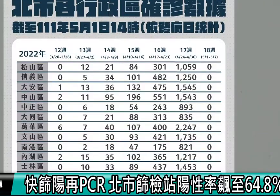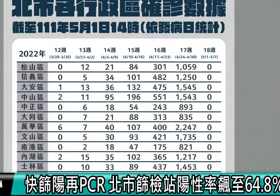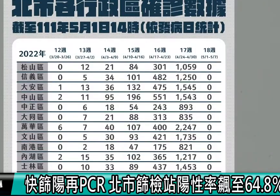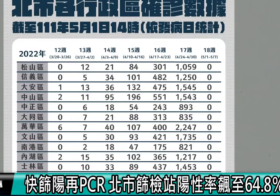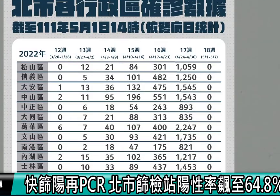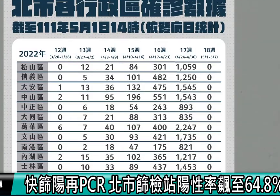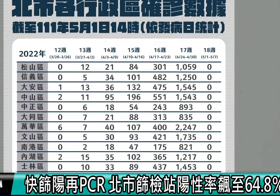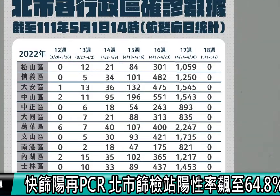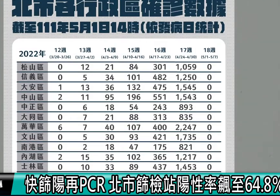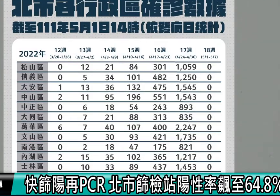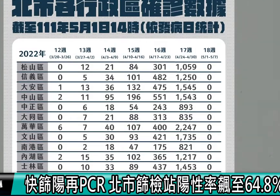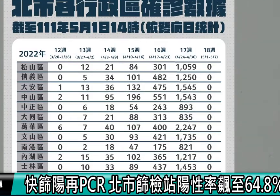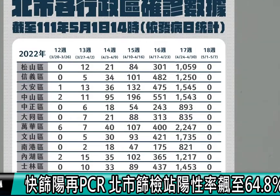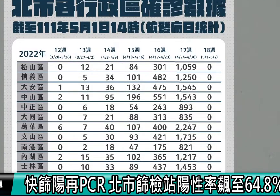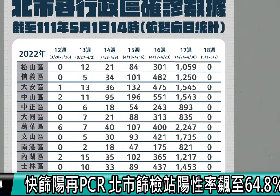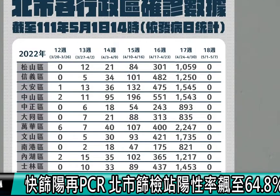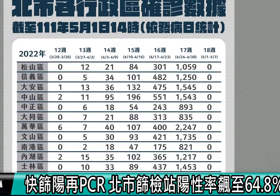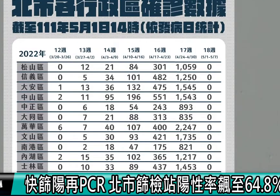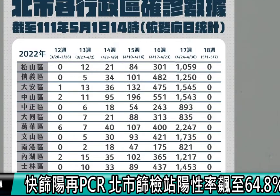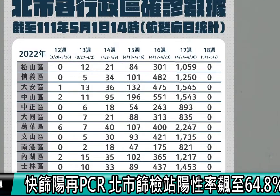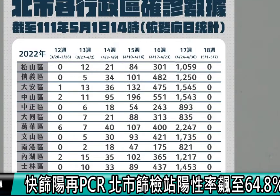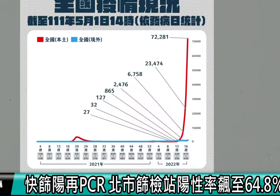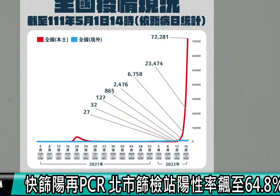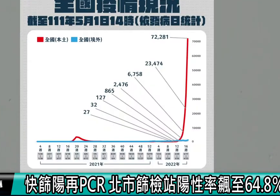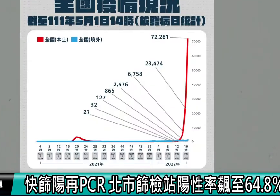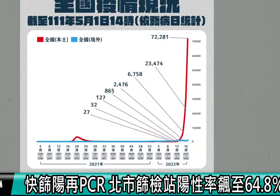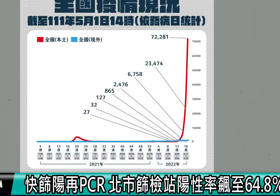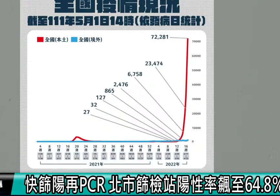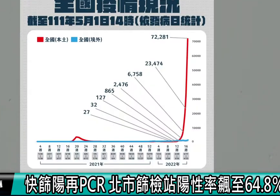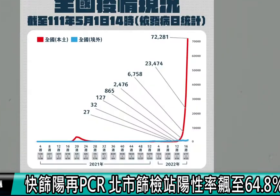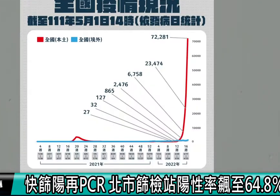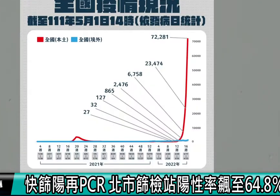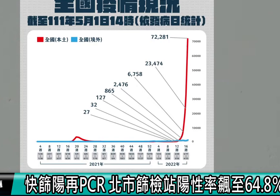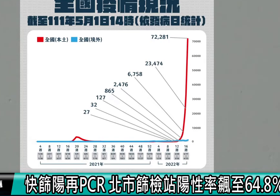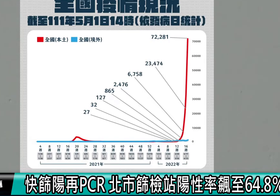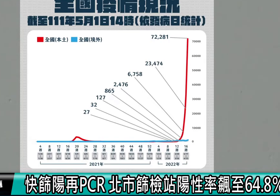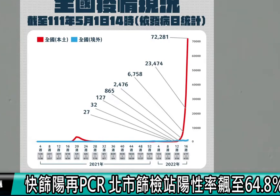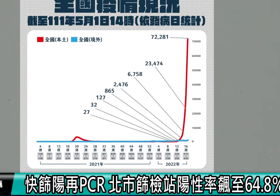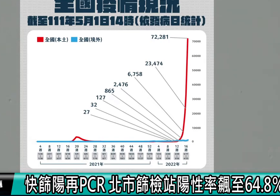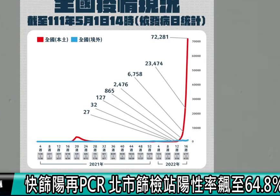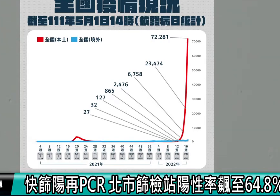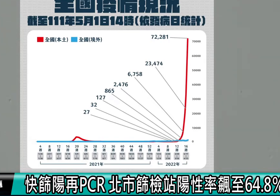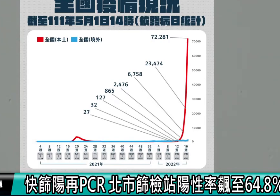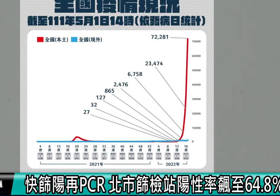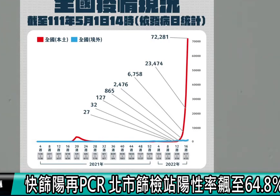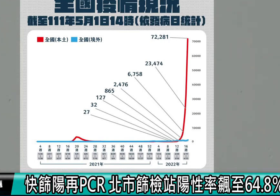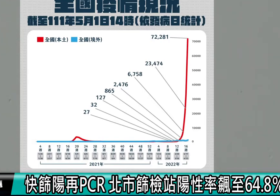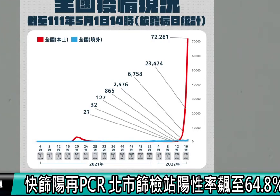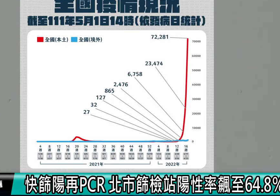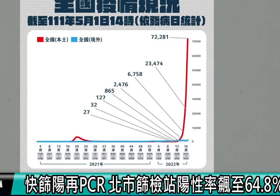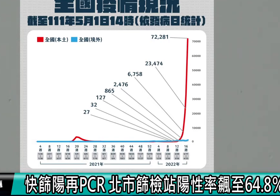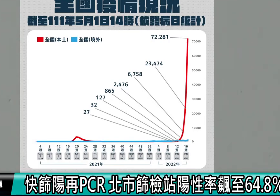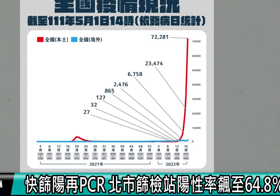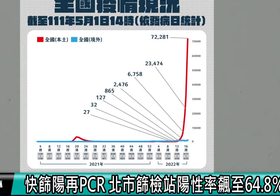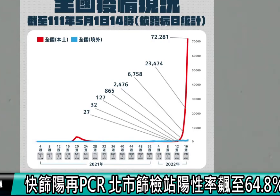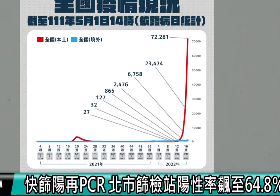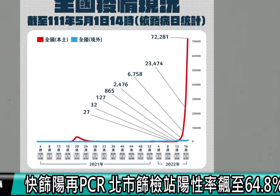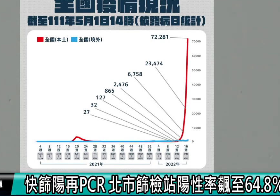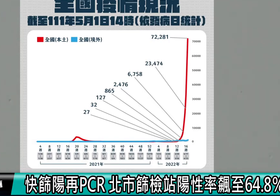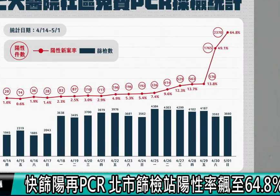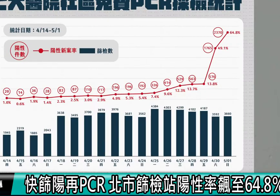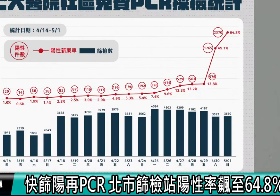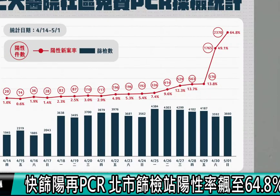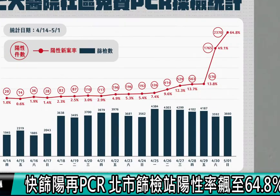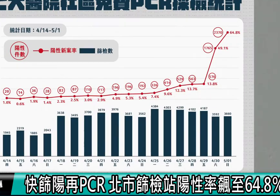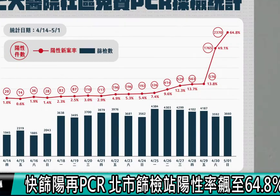柯文哲指出，日前七大公费筛检站 PCR 阳性率为13.8%，经过呼吁快筛阳性者采 PCR